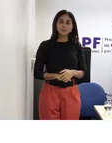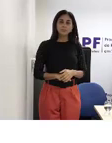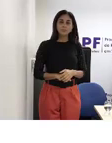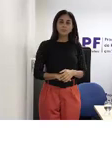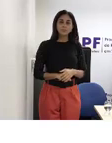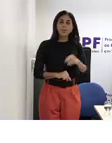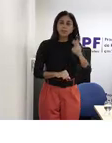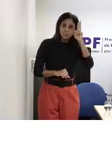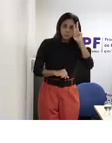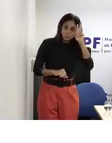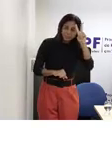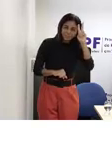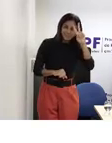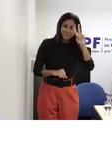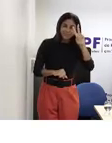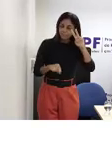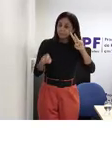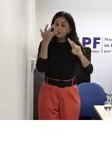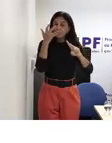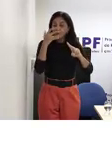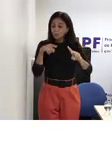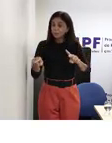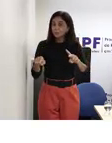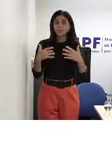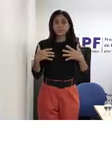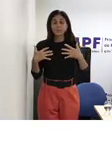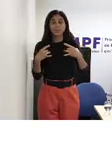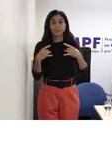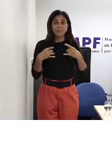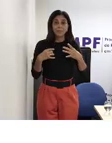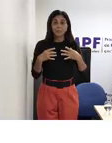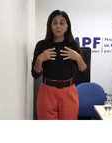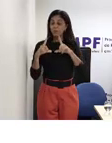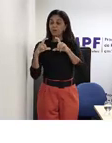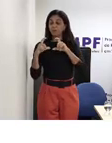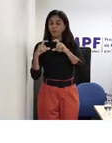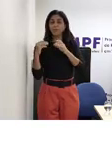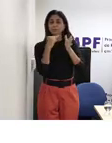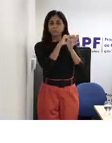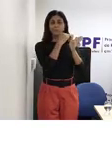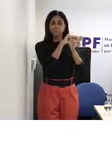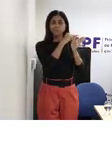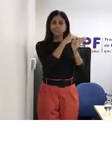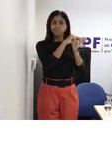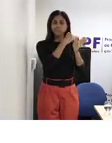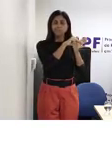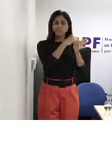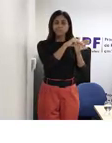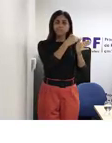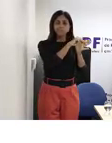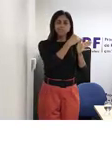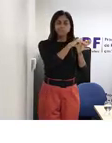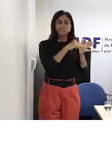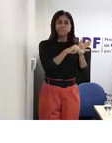vítima enviava as imagens o que perdurou por mais de duas semanas tempo em que precisou para